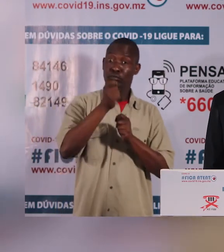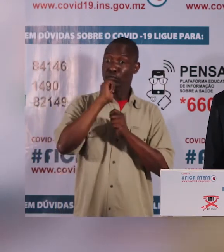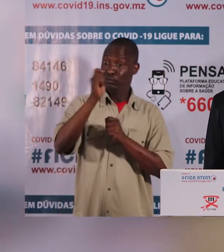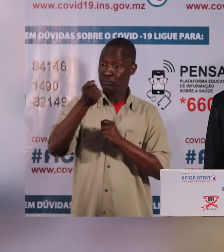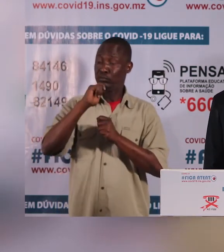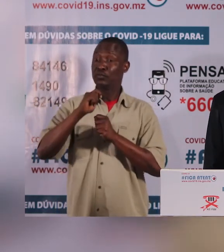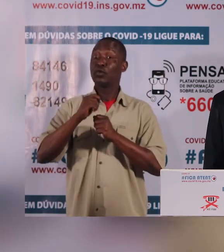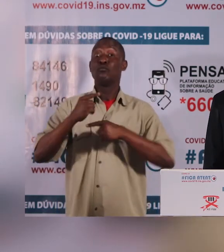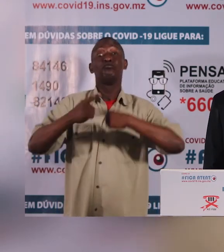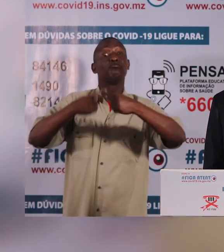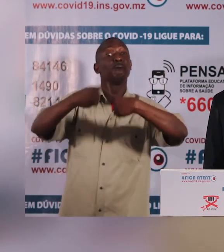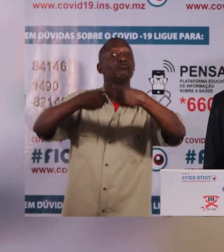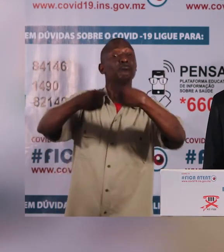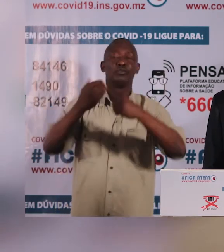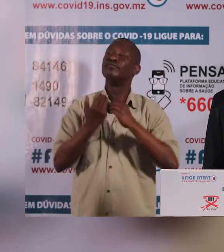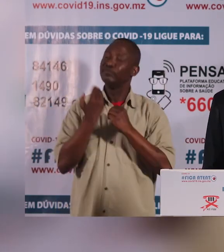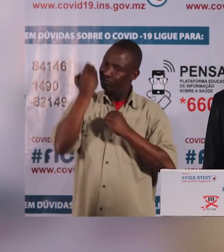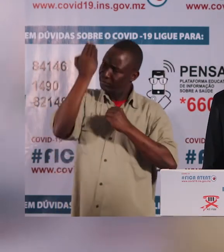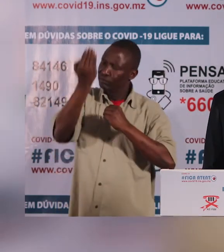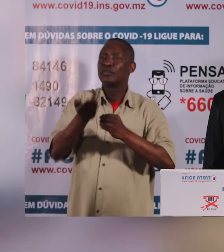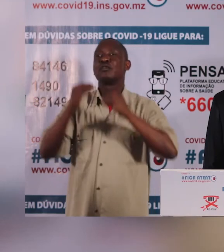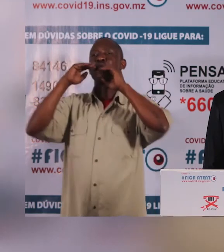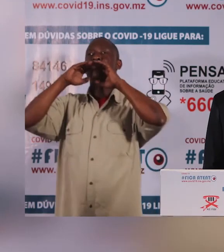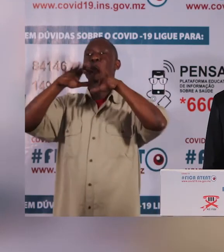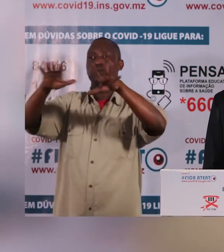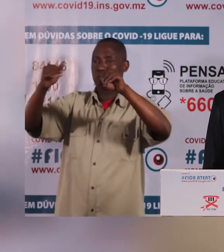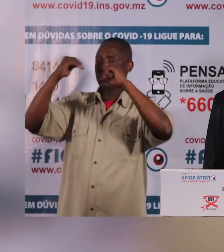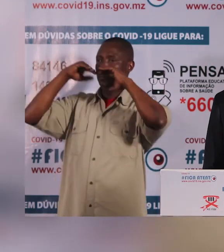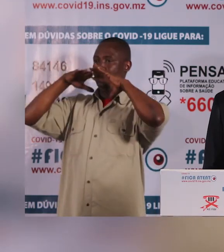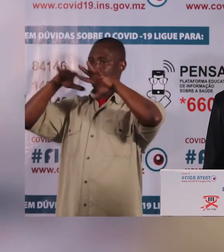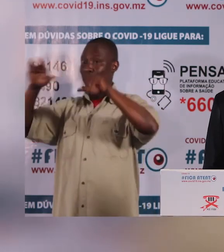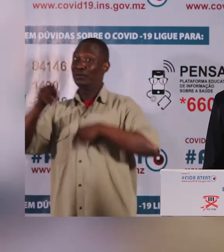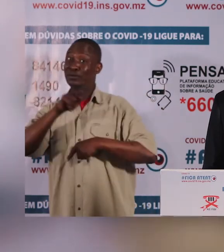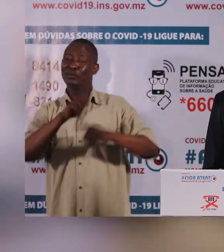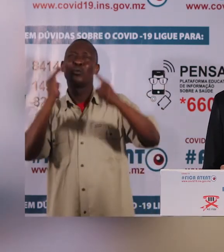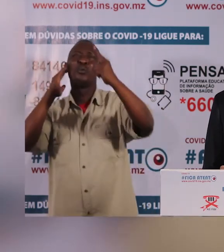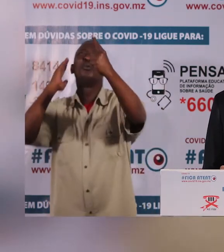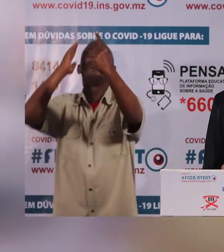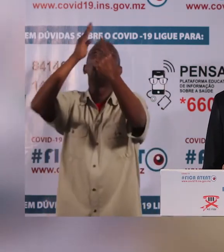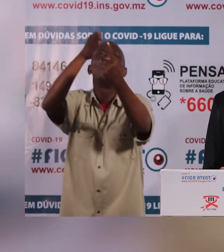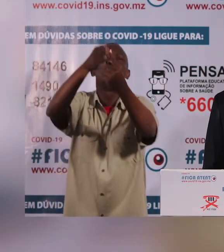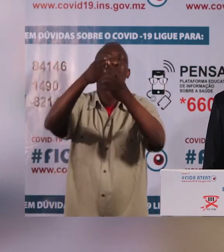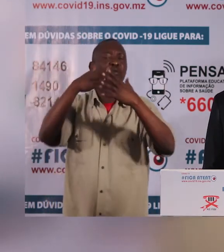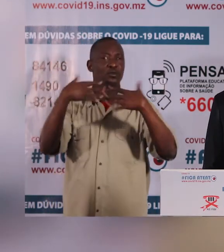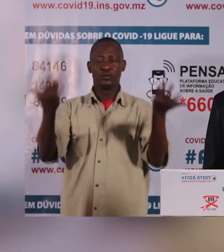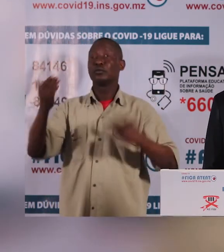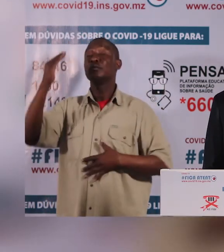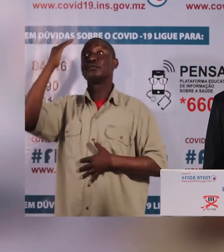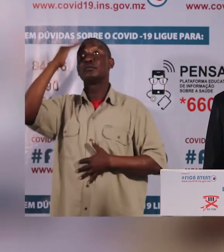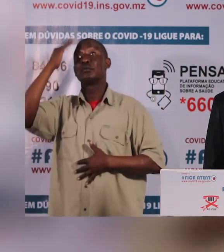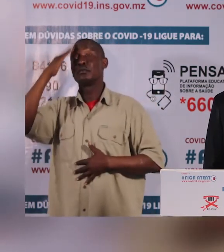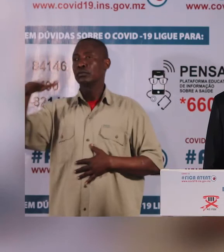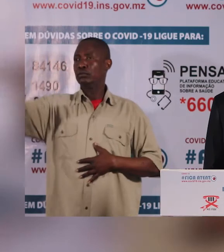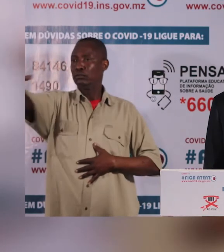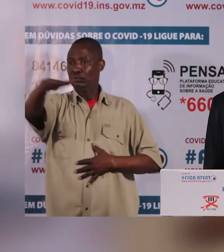final, vai nos dar uma informação sobre qual é realmente a extensão da epidemia e da